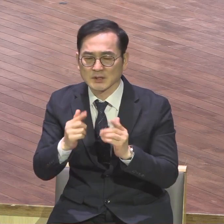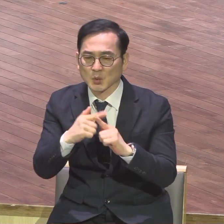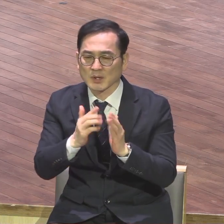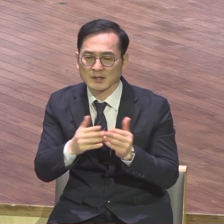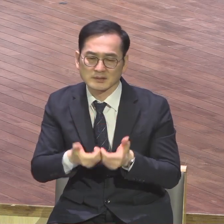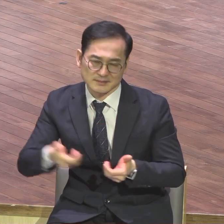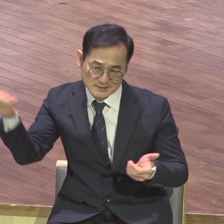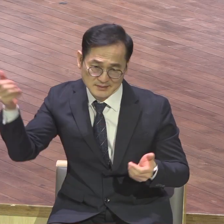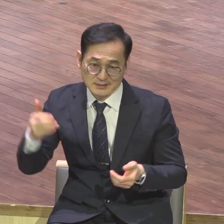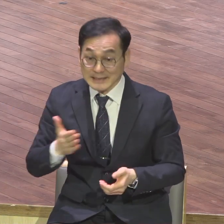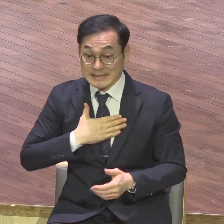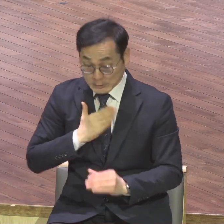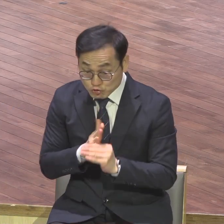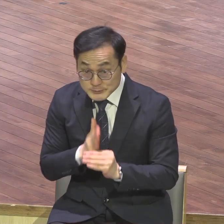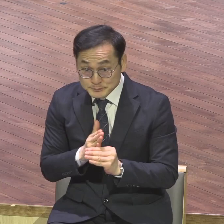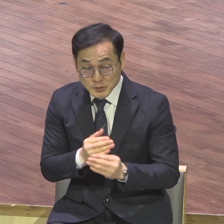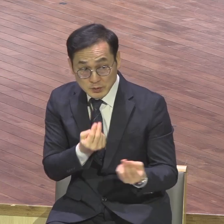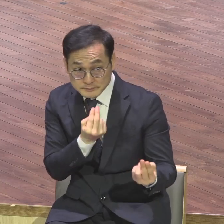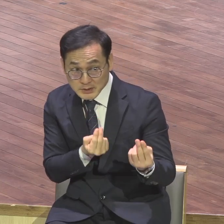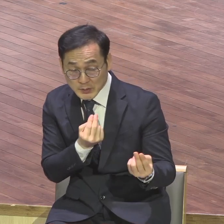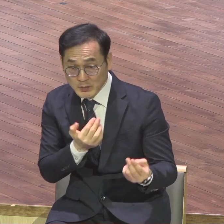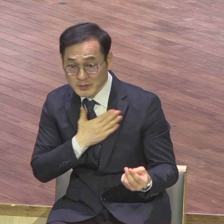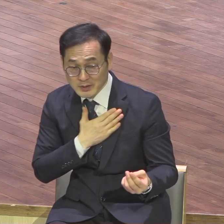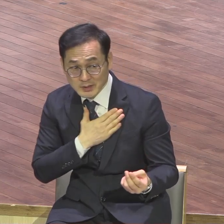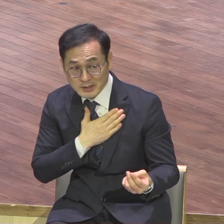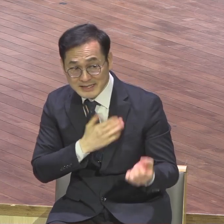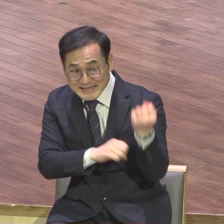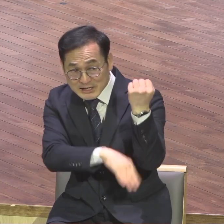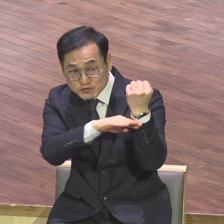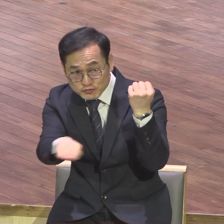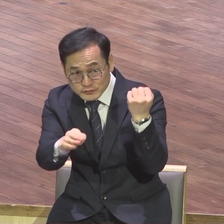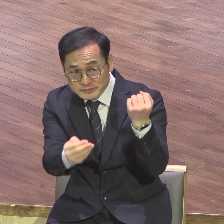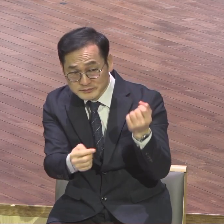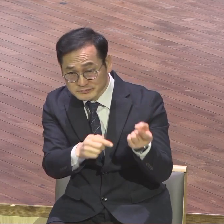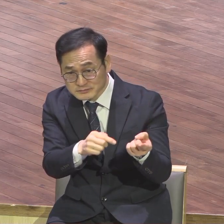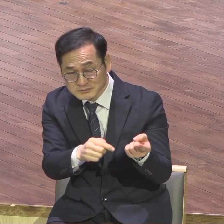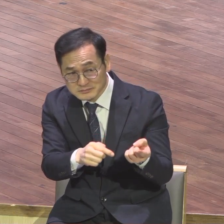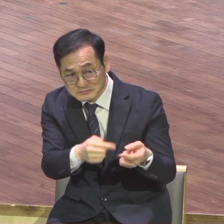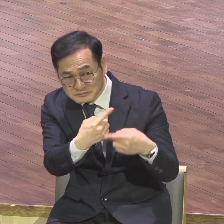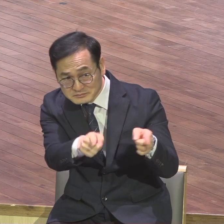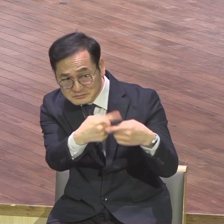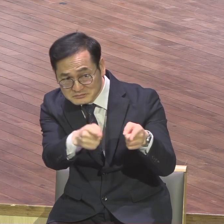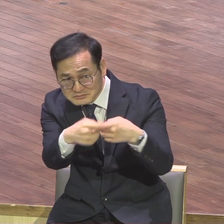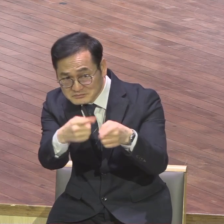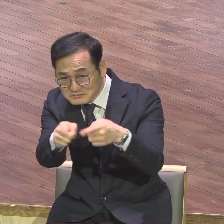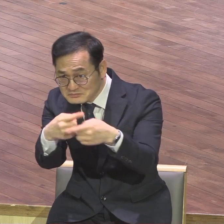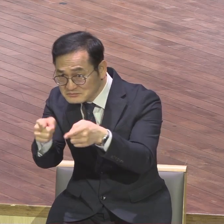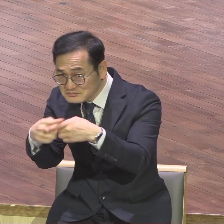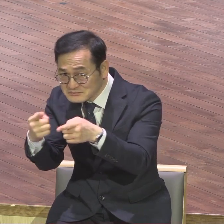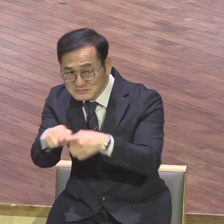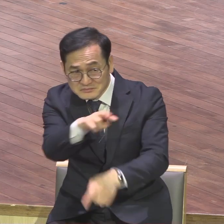기준에서 평가합니다. 이 사단의 전략입니다. 이런 사람 절대 은혜 못 받습니다.